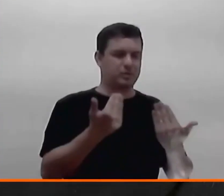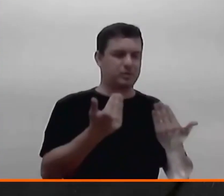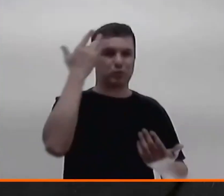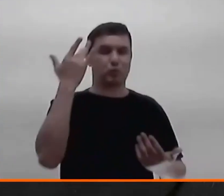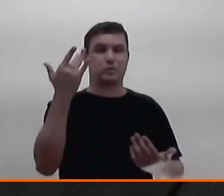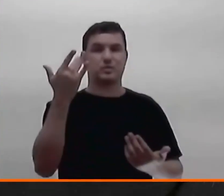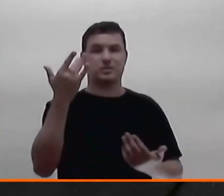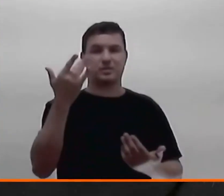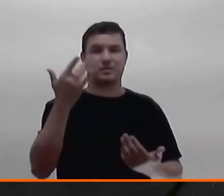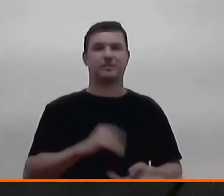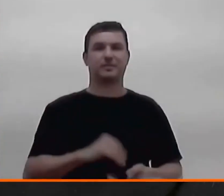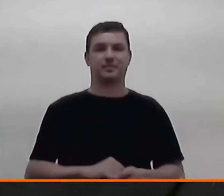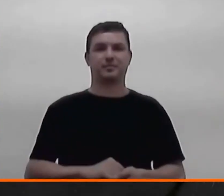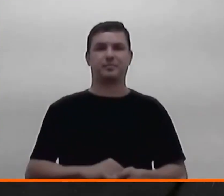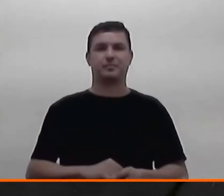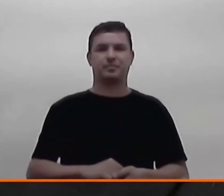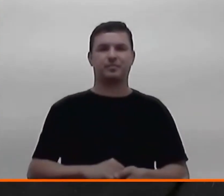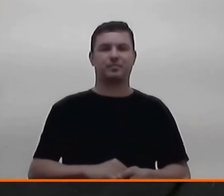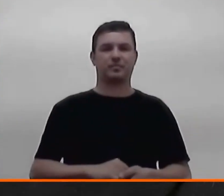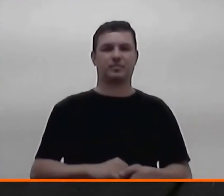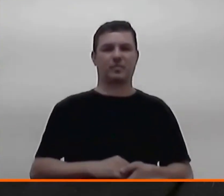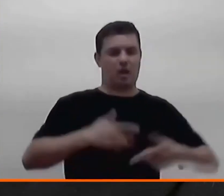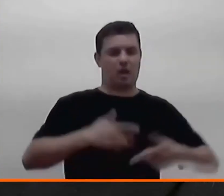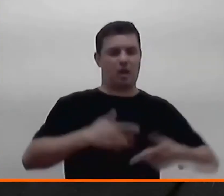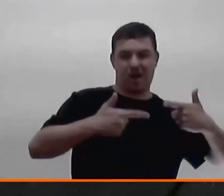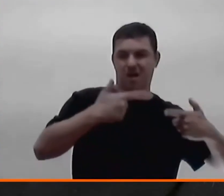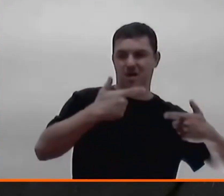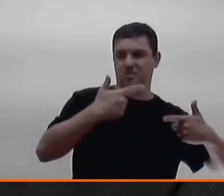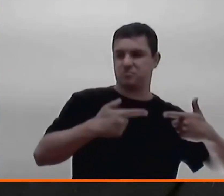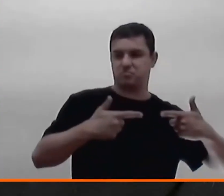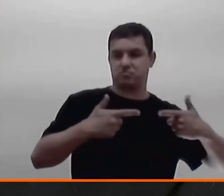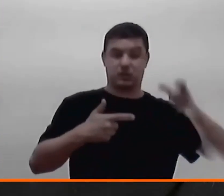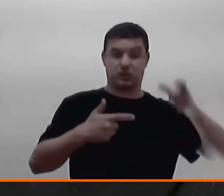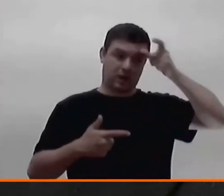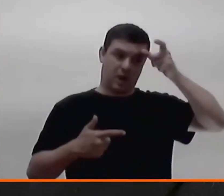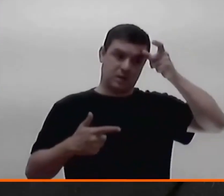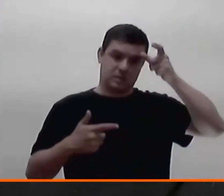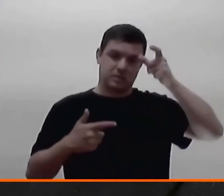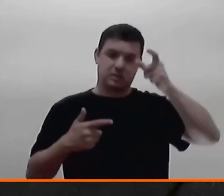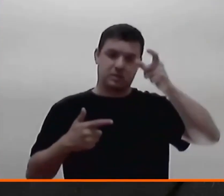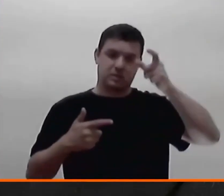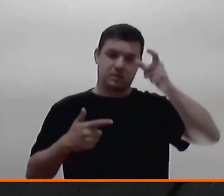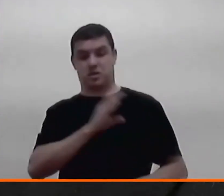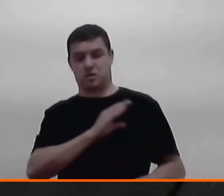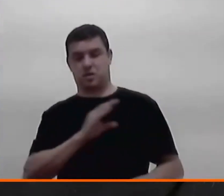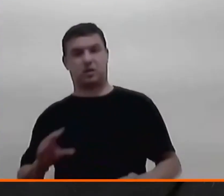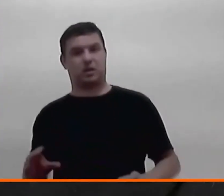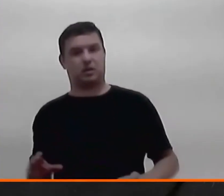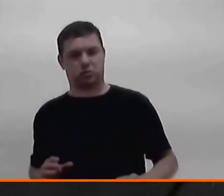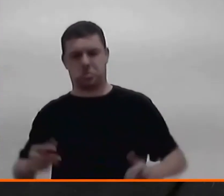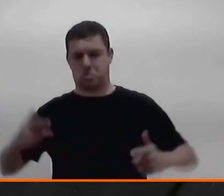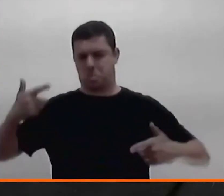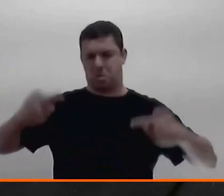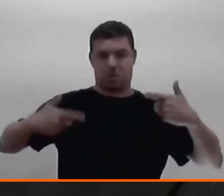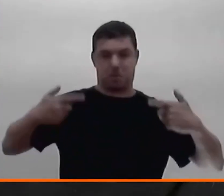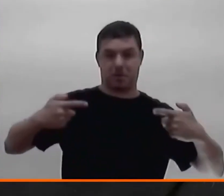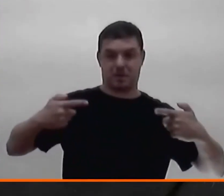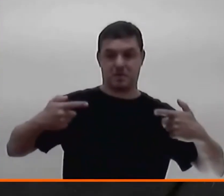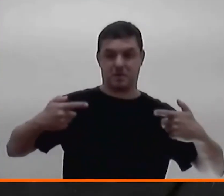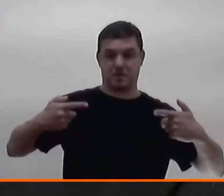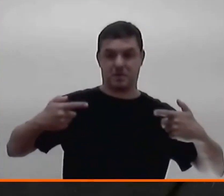Iam fazer guerra contra Cristo, e o Cristo e a igreja derrotam eles. Cristo e a sua noiva.